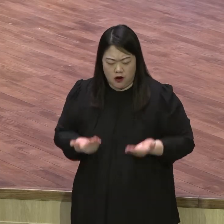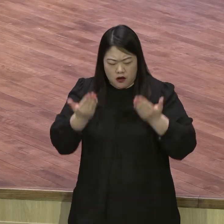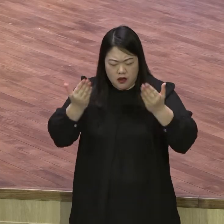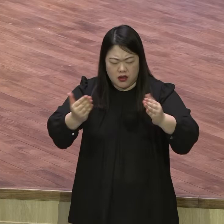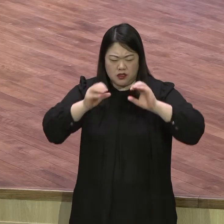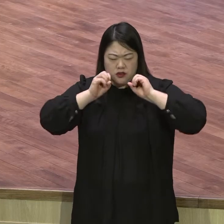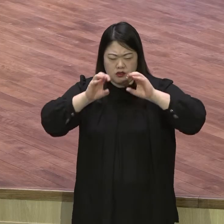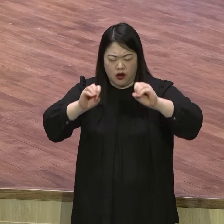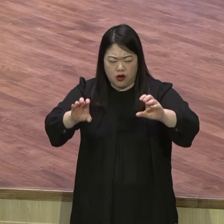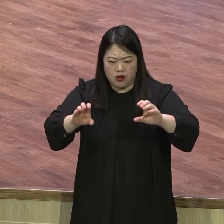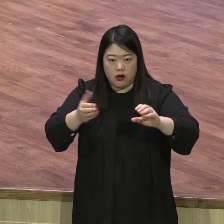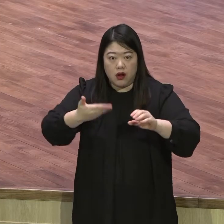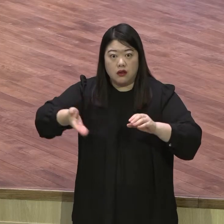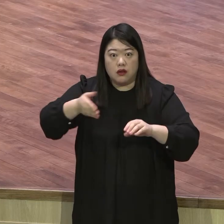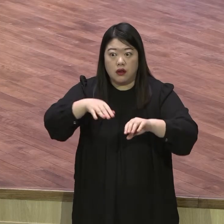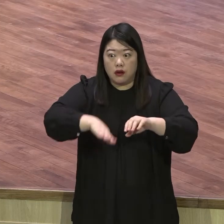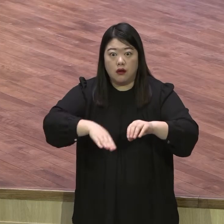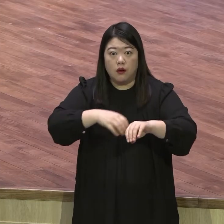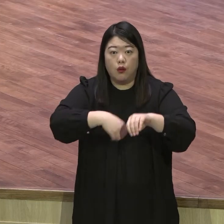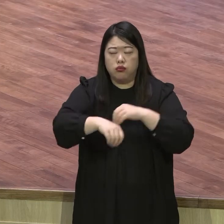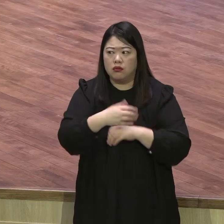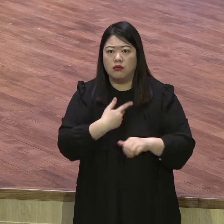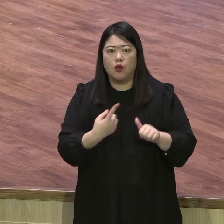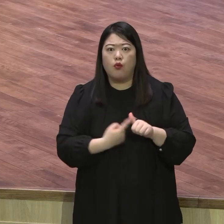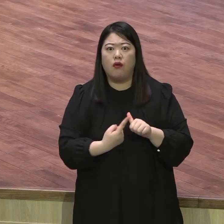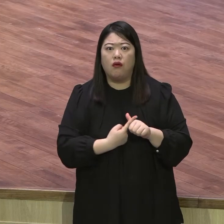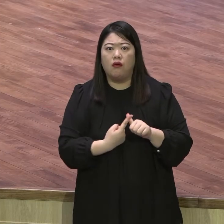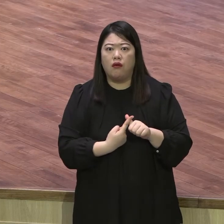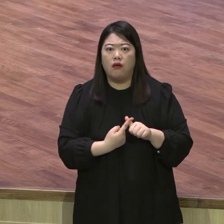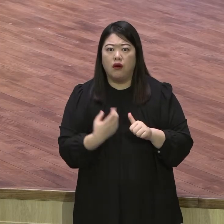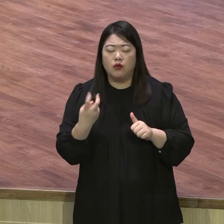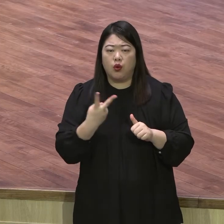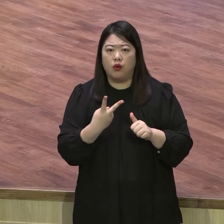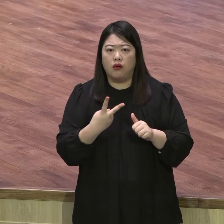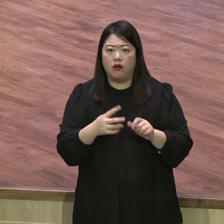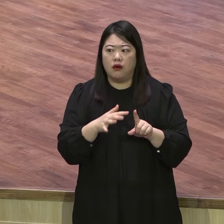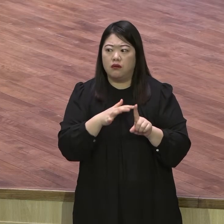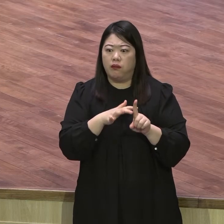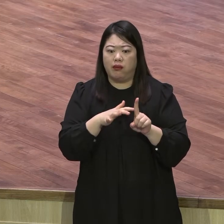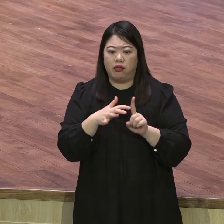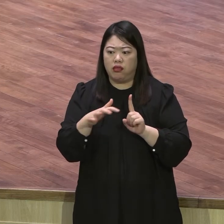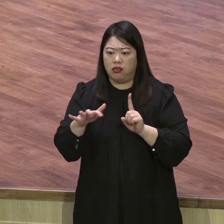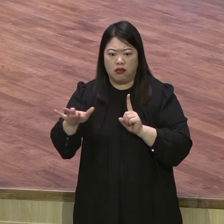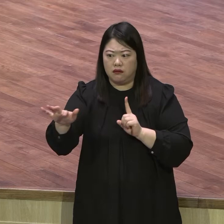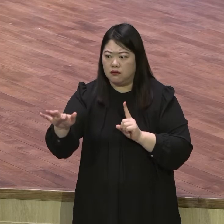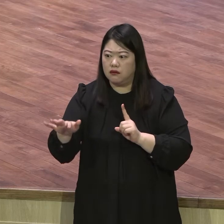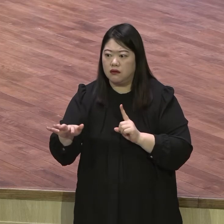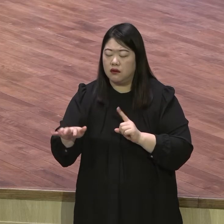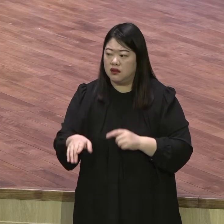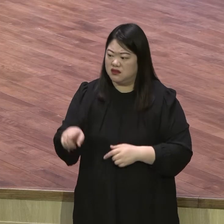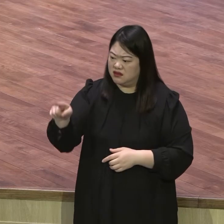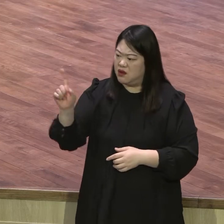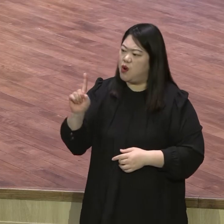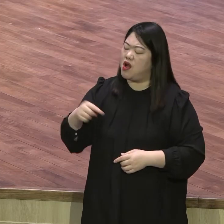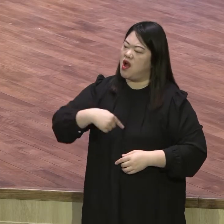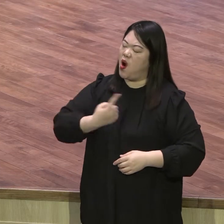하면 핍박해서 주위에 조롱해요. 왕따식이에요. 네가 뭔데 뭐 잘났다고 그래 설치냐.